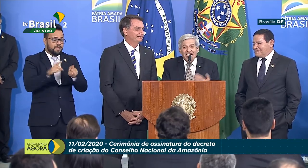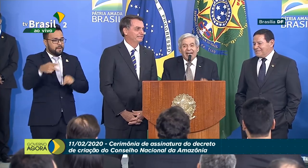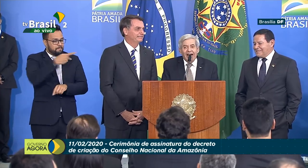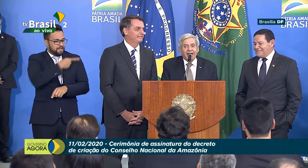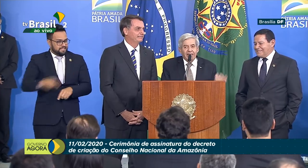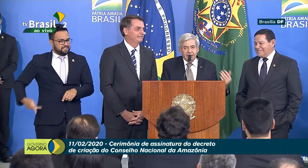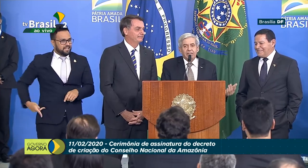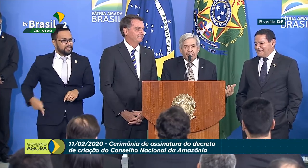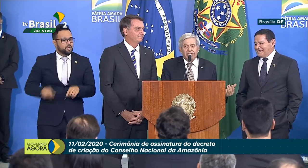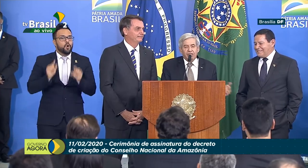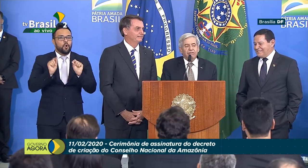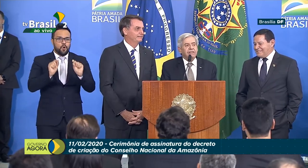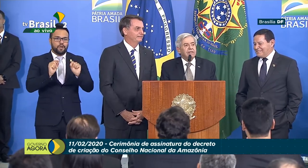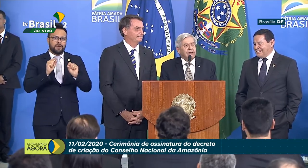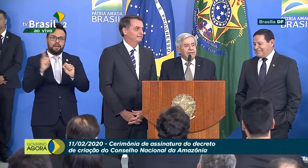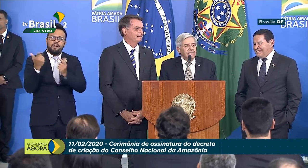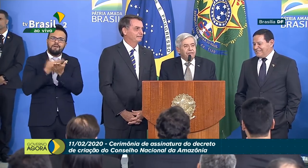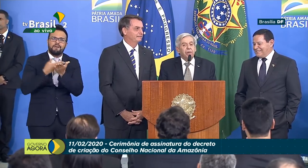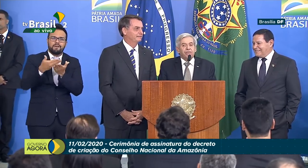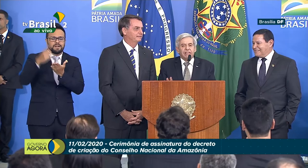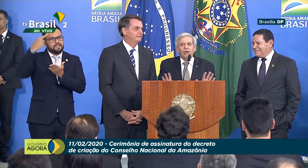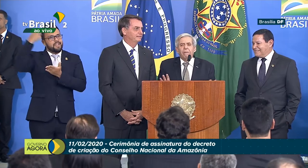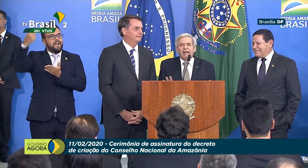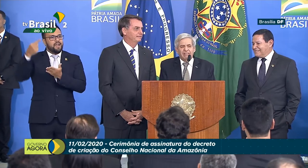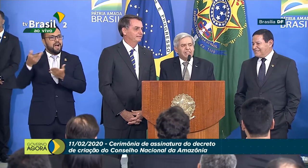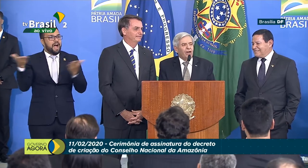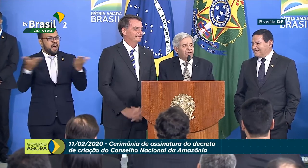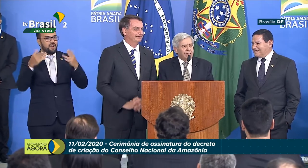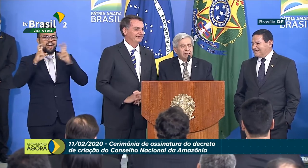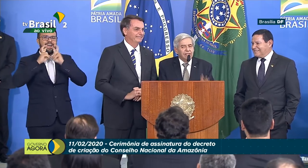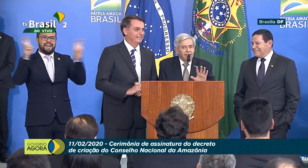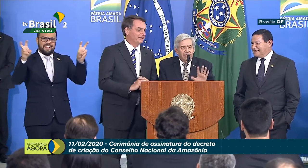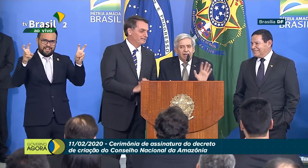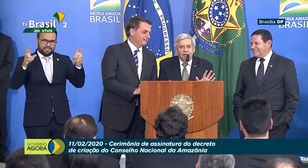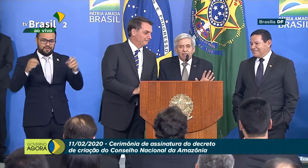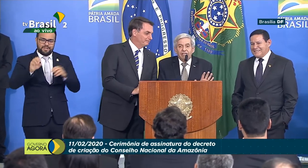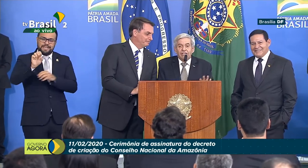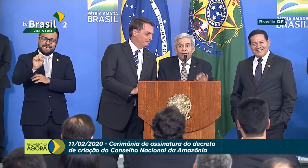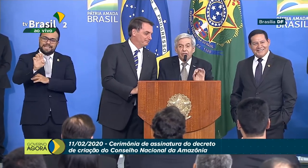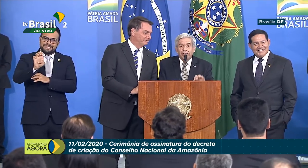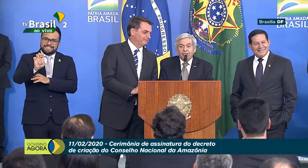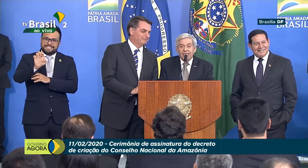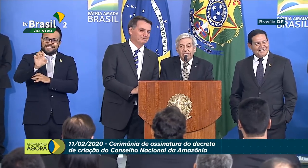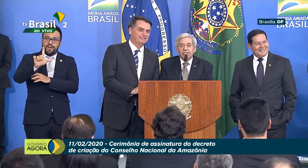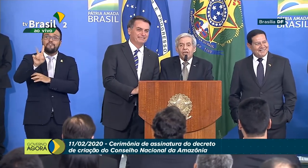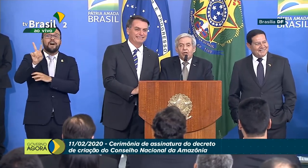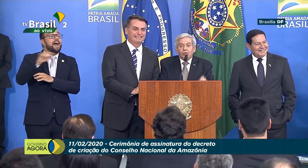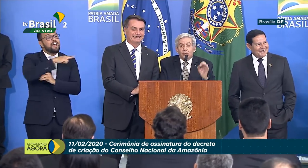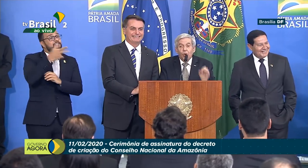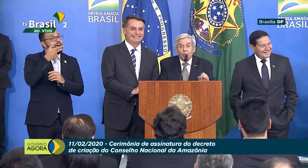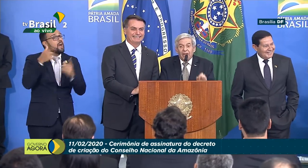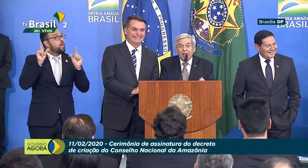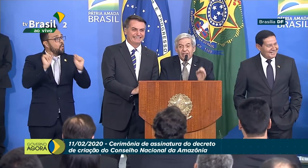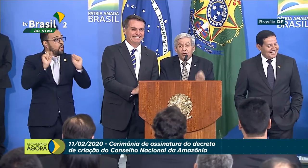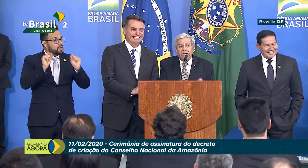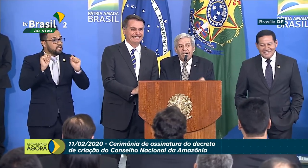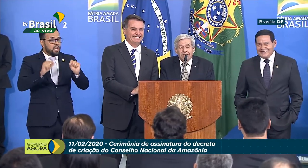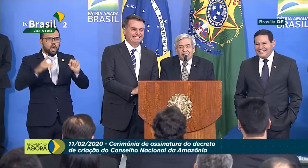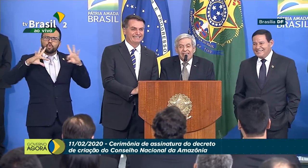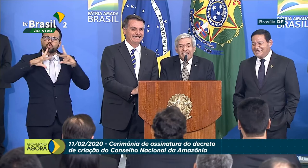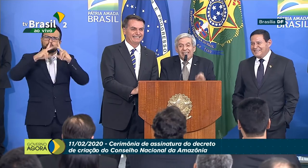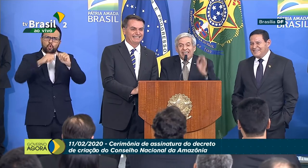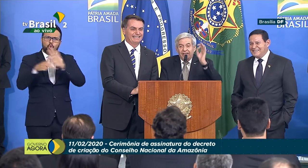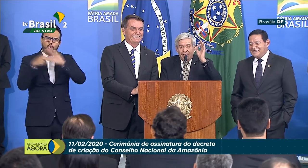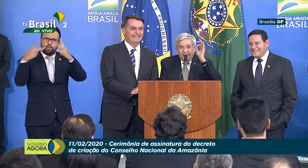de bancar essa iniciativa, e vamos fazer um brado de selva aqui. É o seguinte, eu vou dizer o seguinte: tudo pela